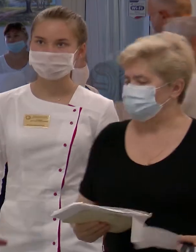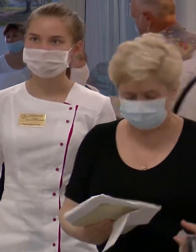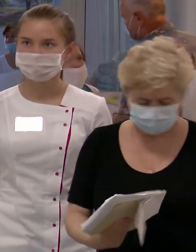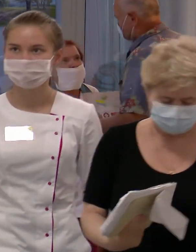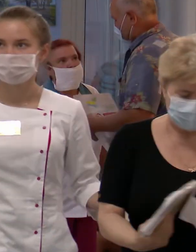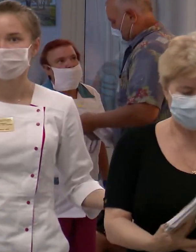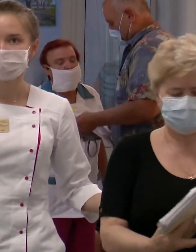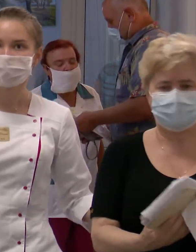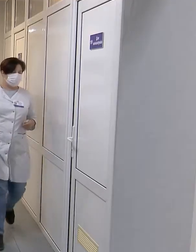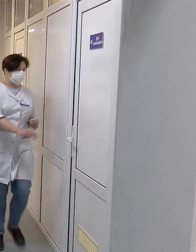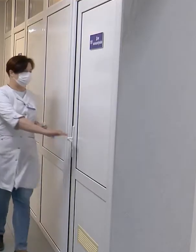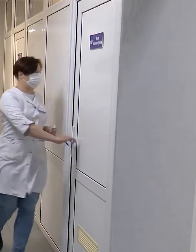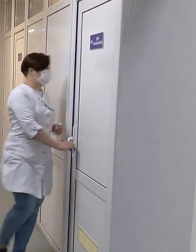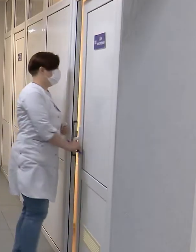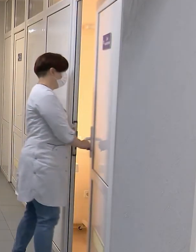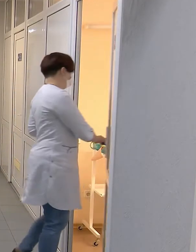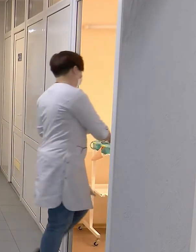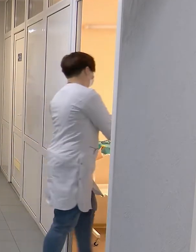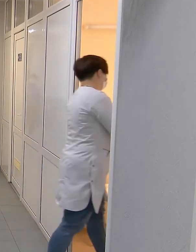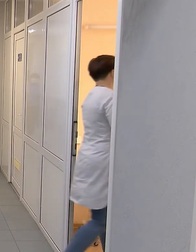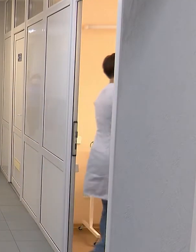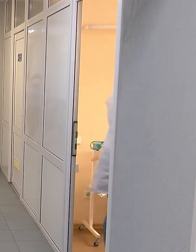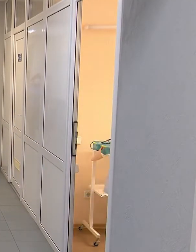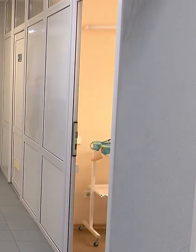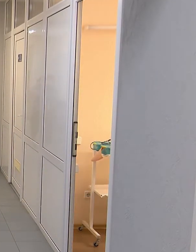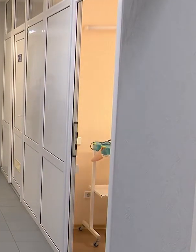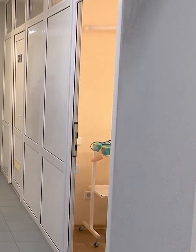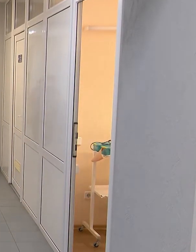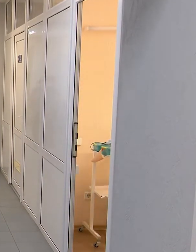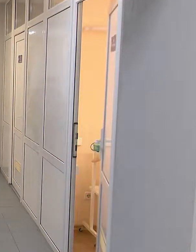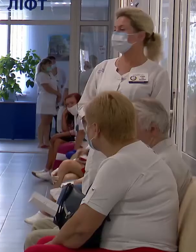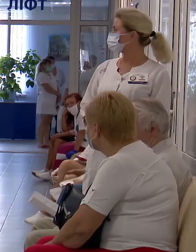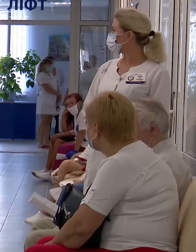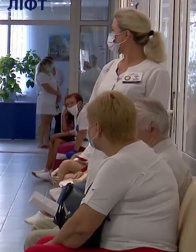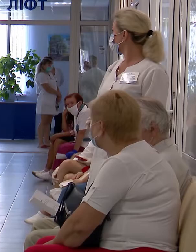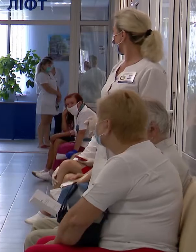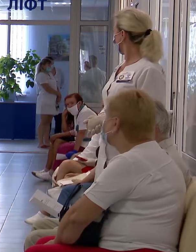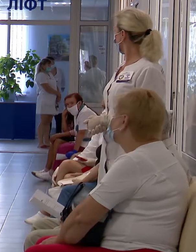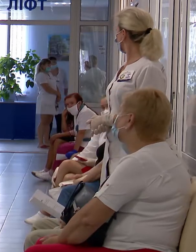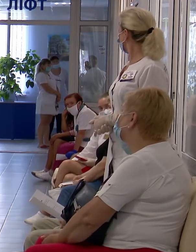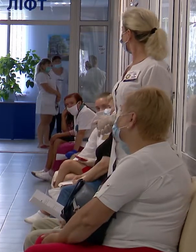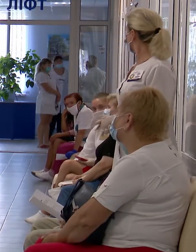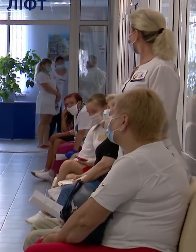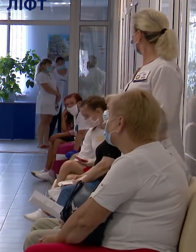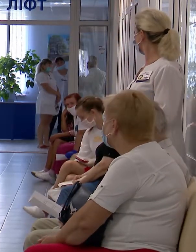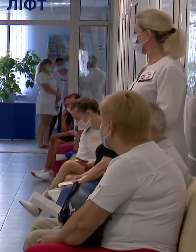гривень відповідно. Кошти на підвищення зарплат медичні установи будуть отримувати до кінця